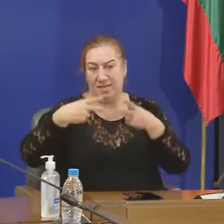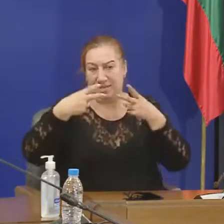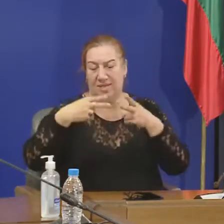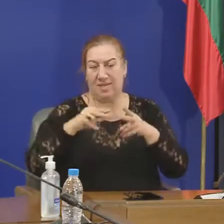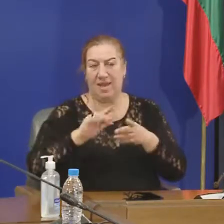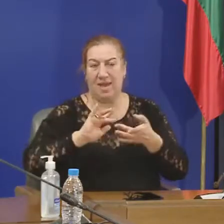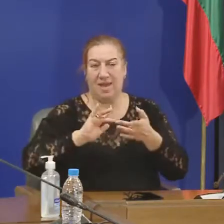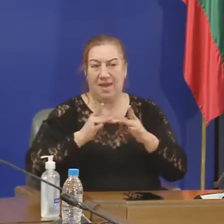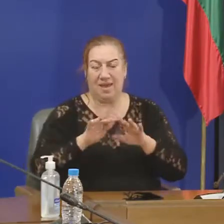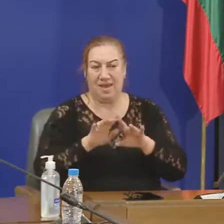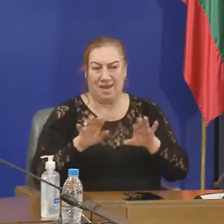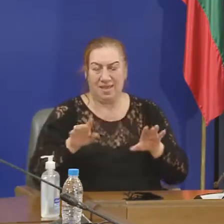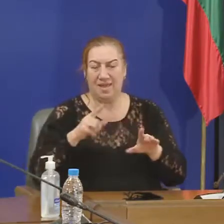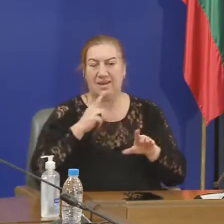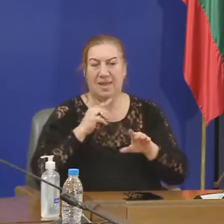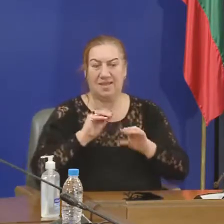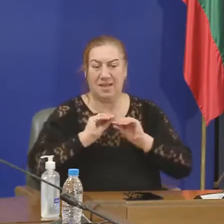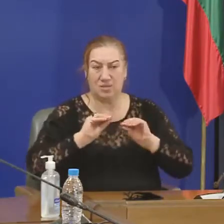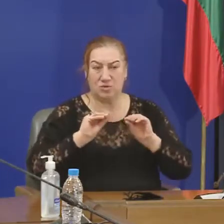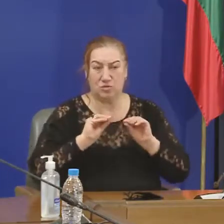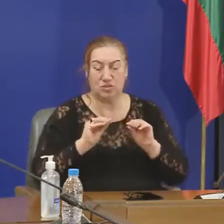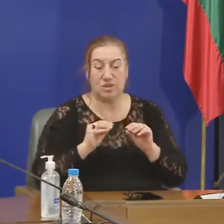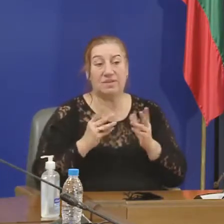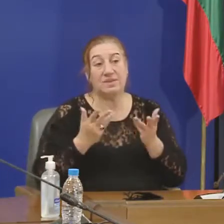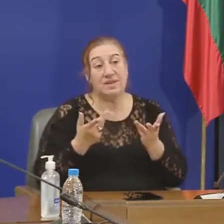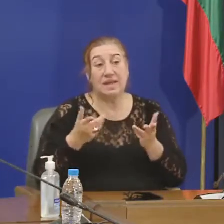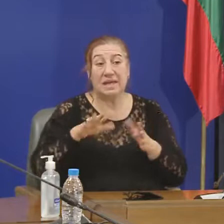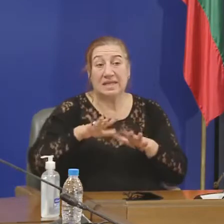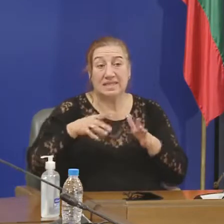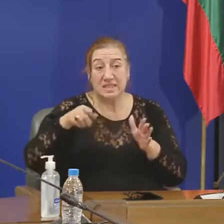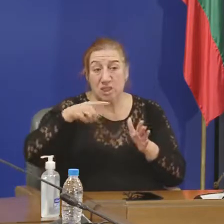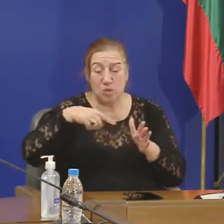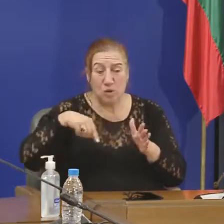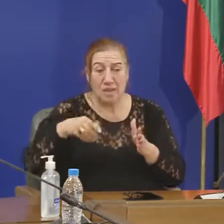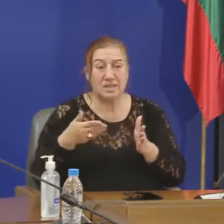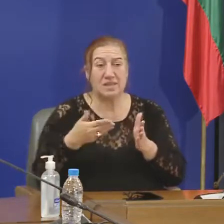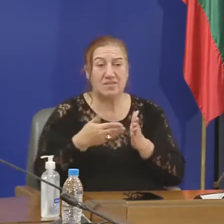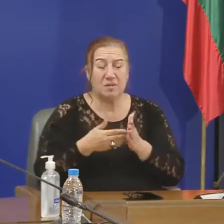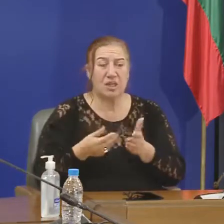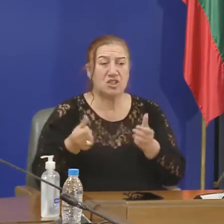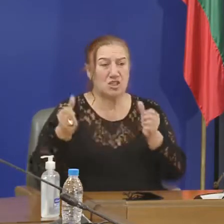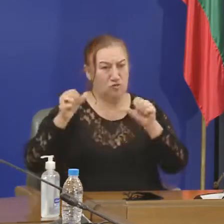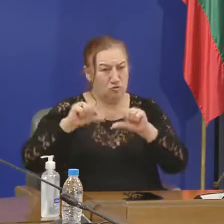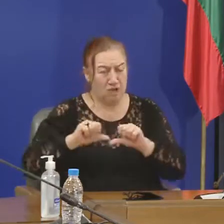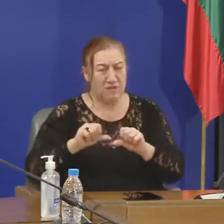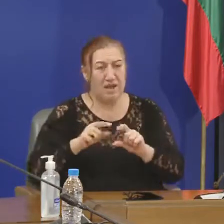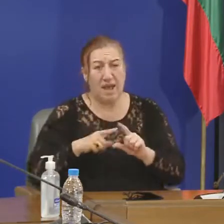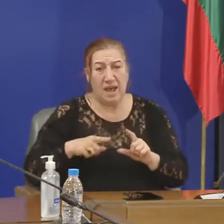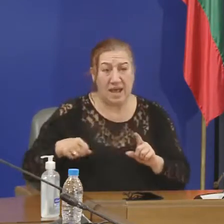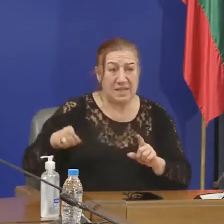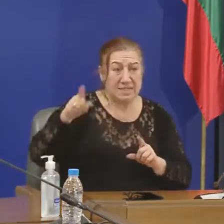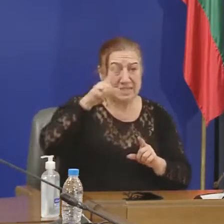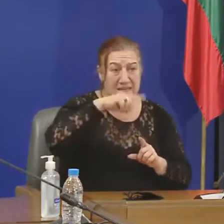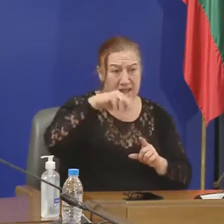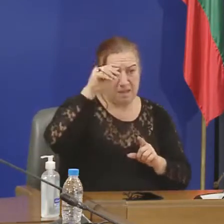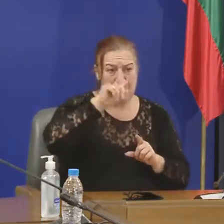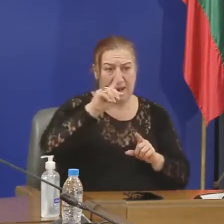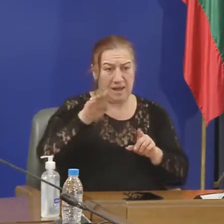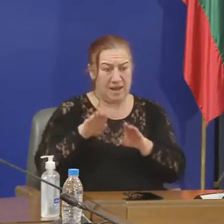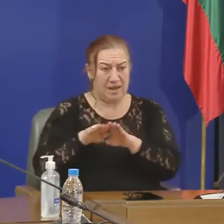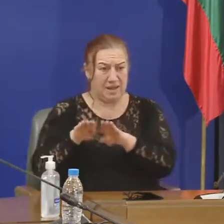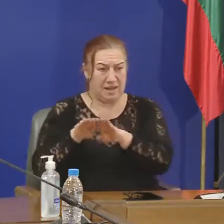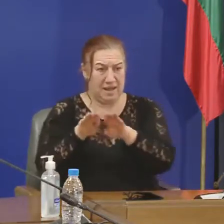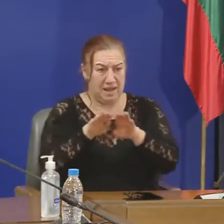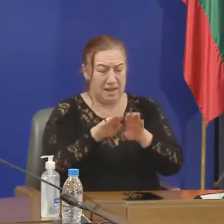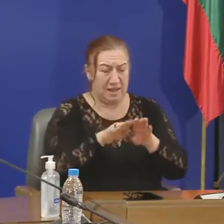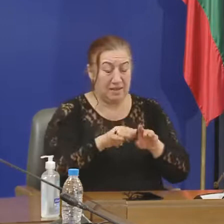минат един психологически праг. Очевидно ситуацията, въпреки че се влошава всички области, не е еднаква. В София, като че ли в момента,